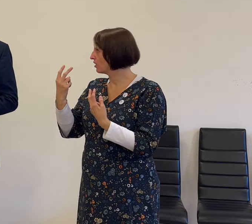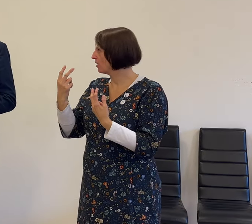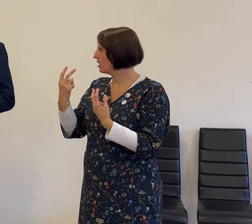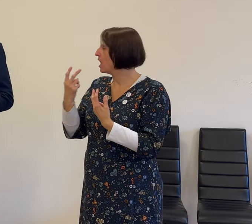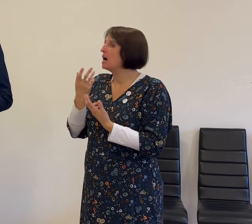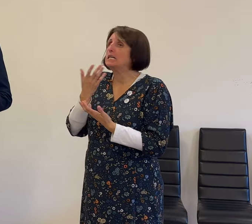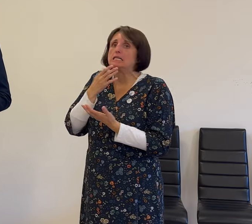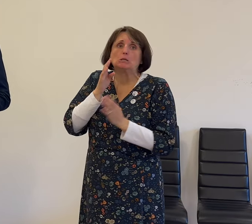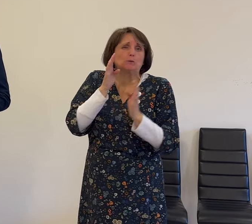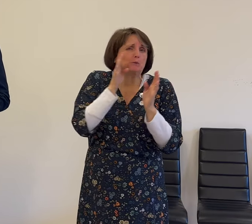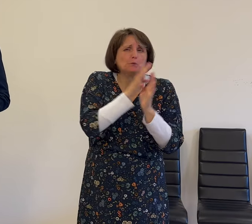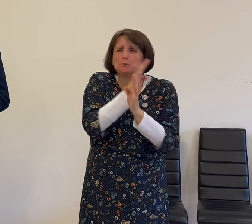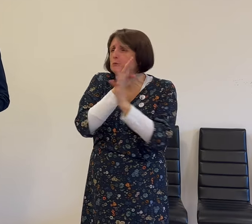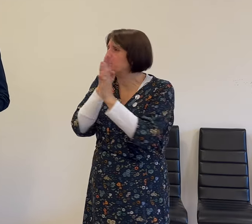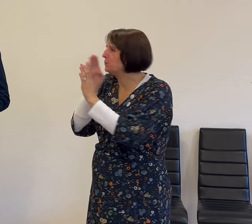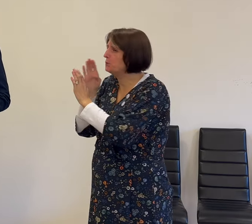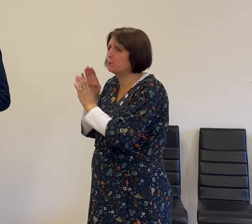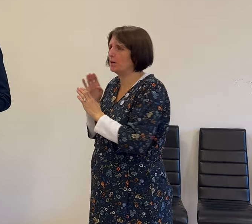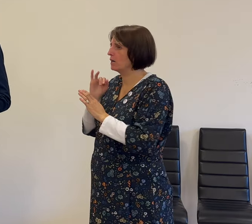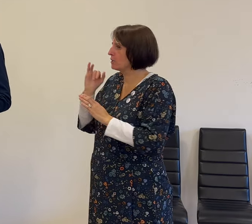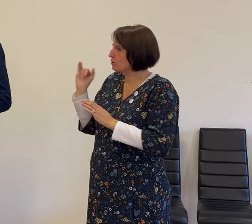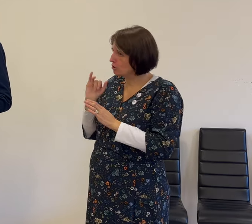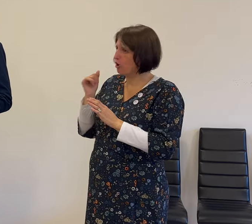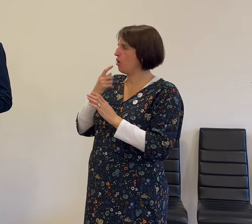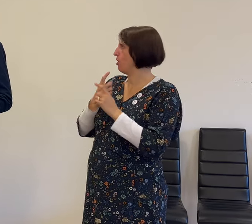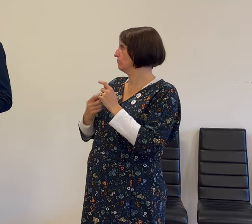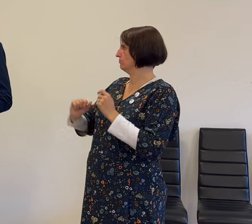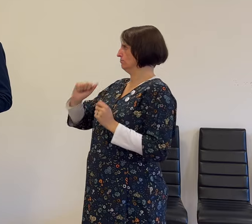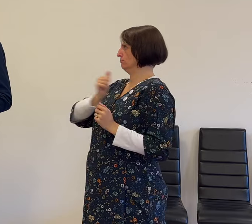nikdo, kdo by tohle chtěl dělat.